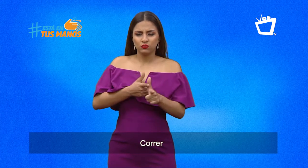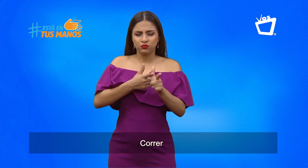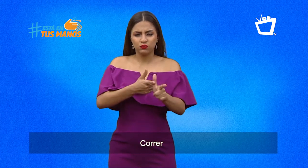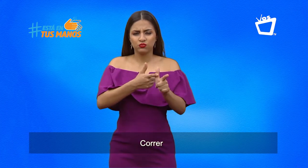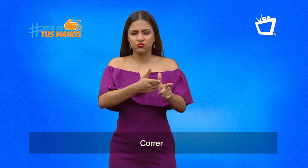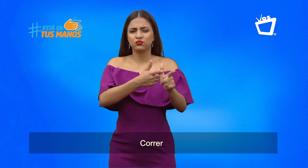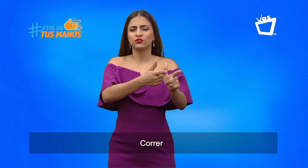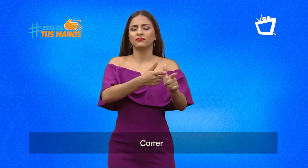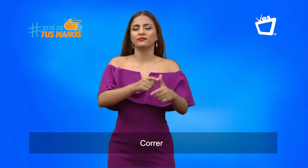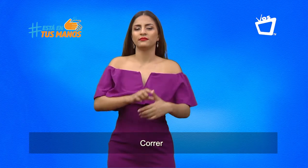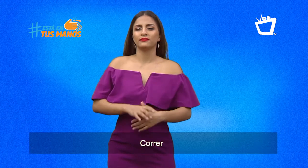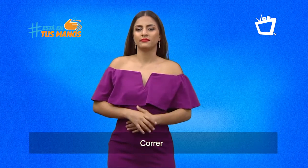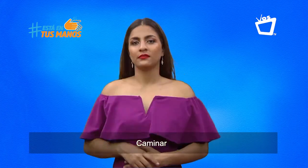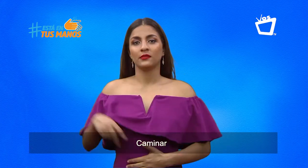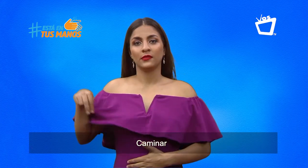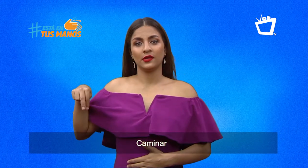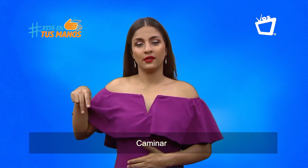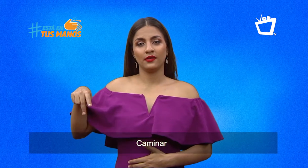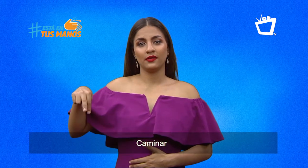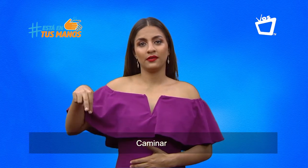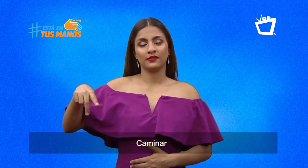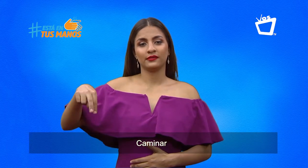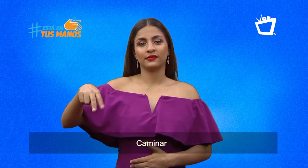correr caminar